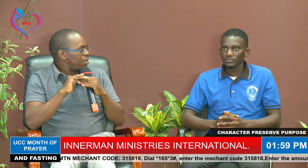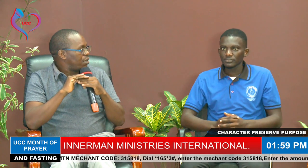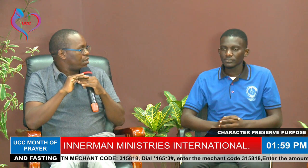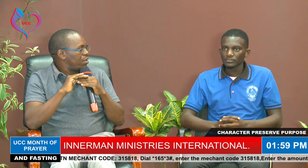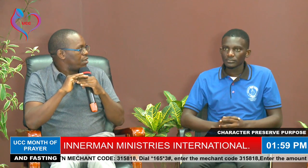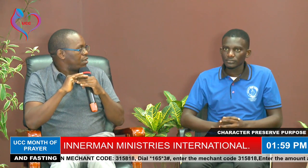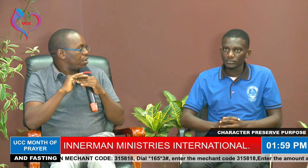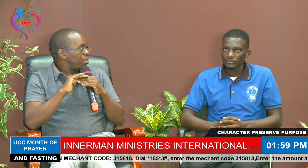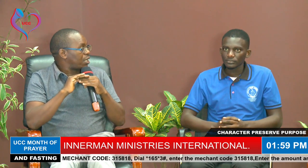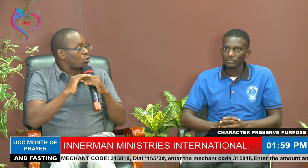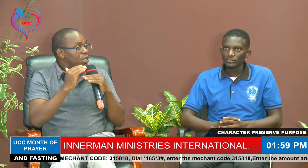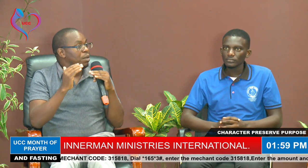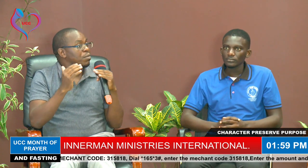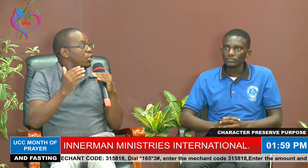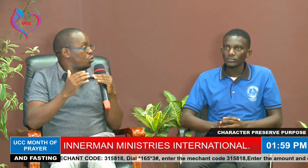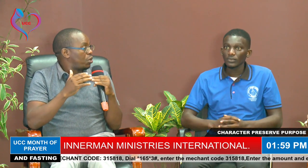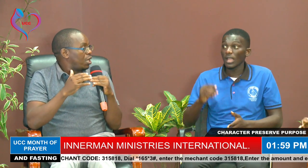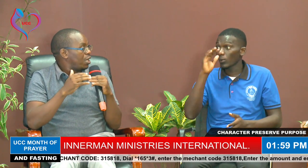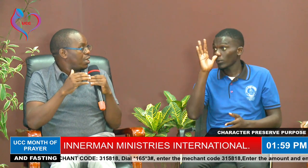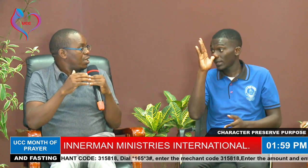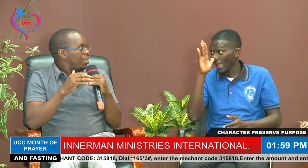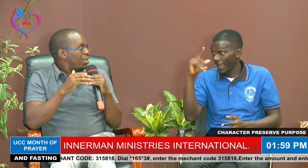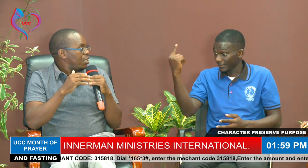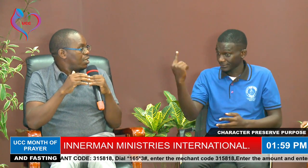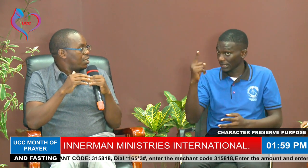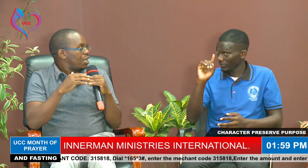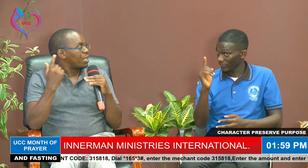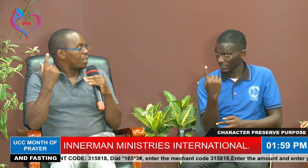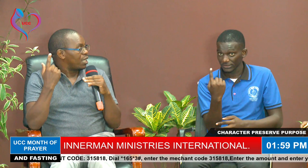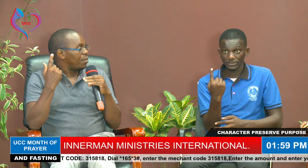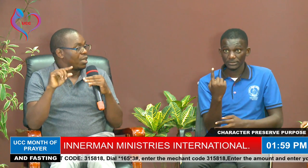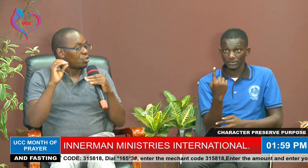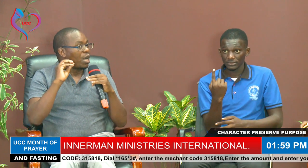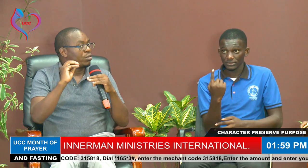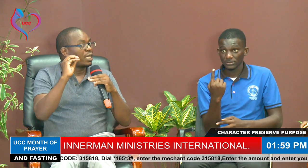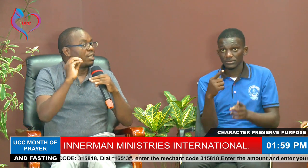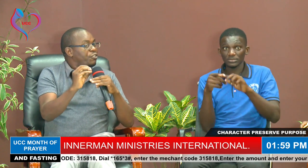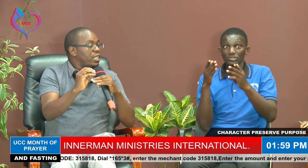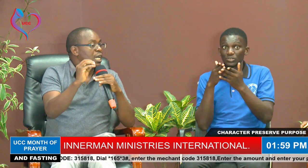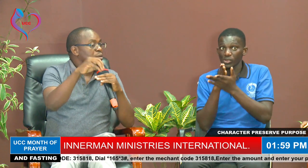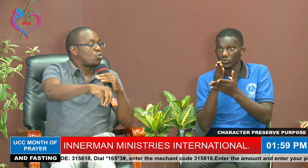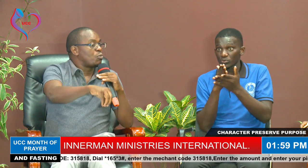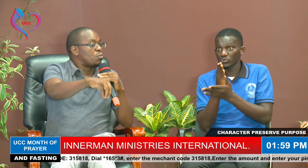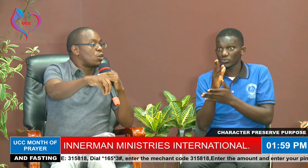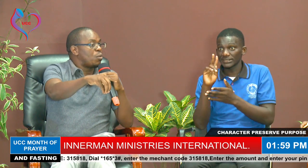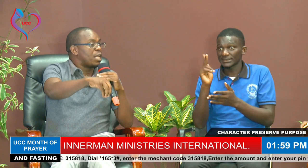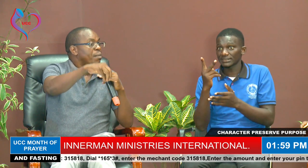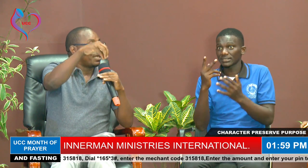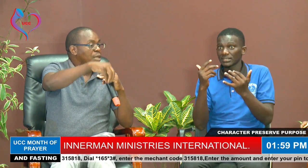chitute kulivondala kati bulimba bwe bwasoka nga mazima tegana ba so akosa gift yenga ali mukomu nyumba yekomera yamba de